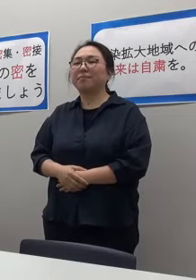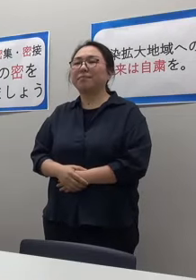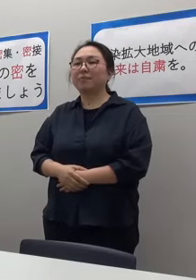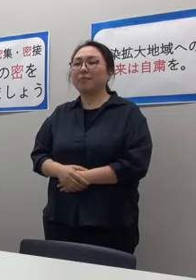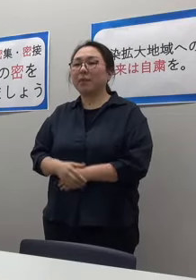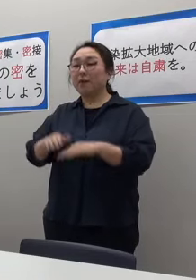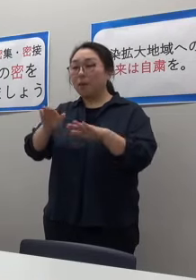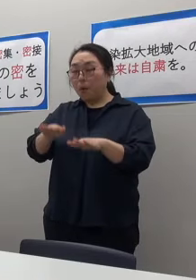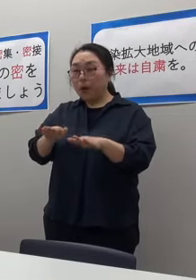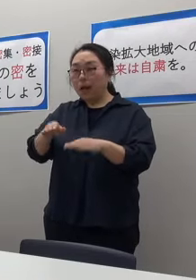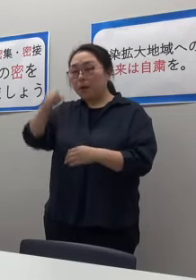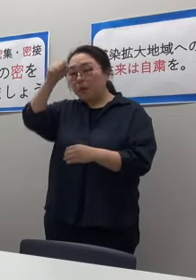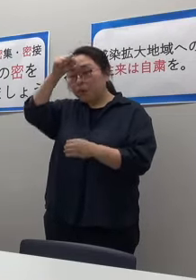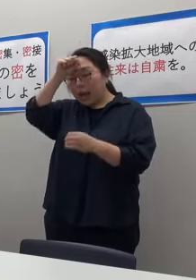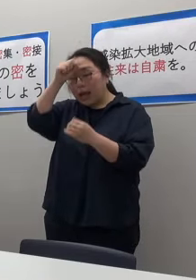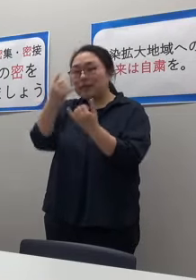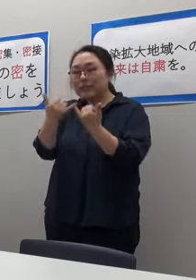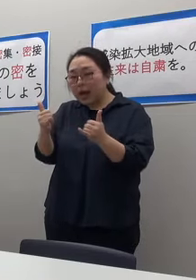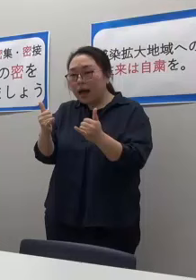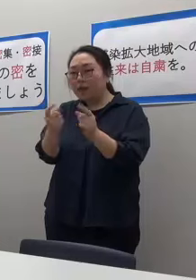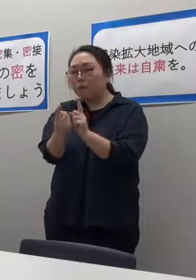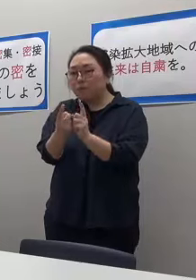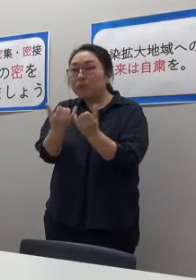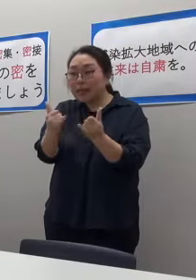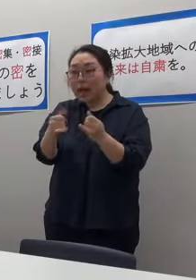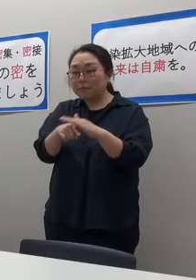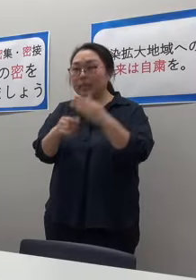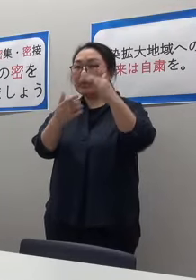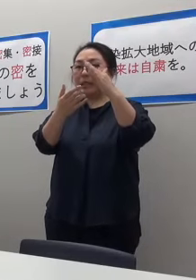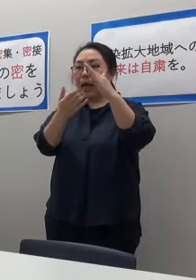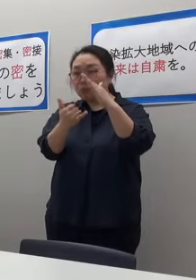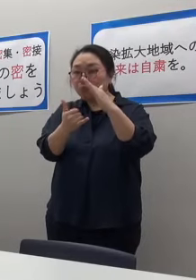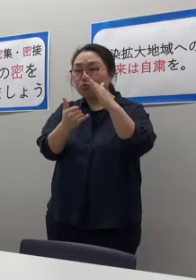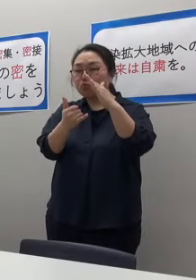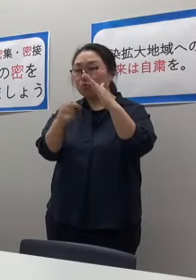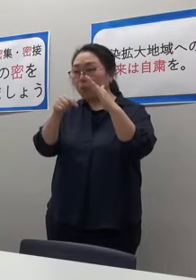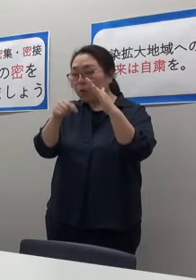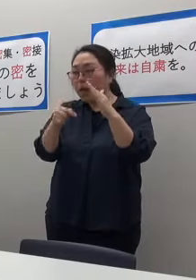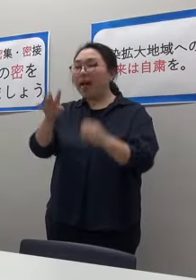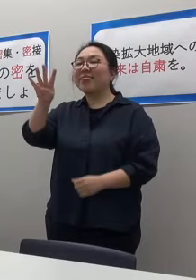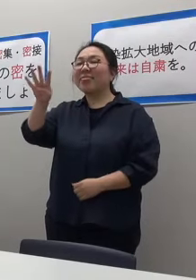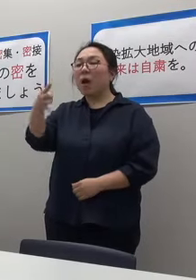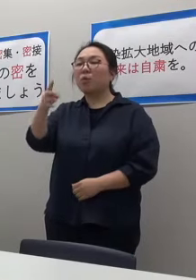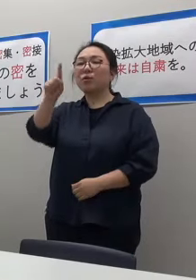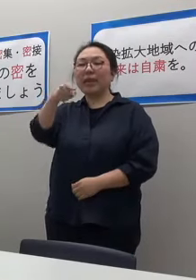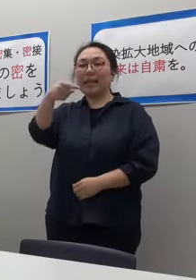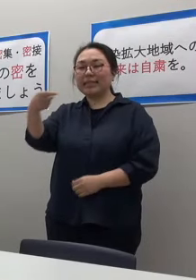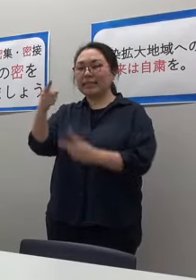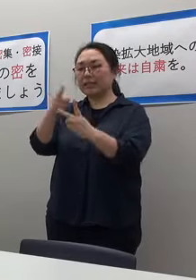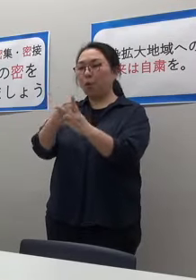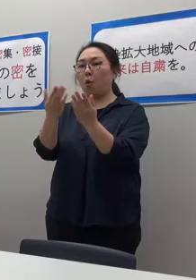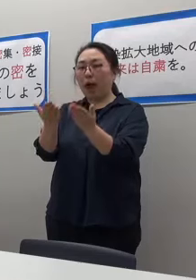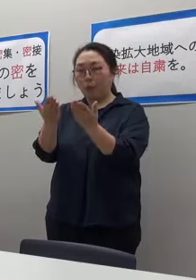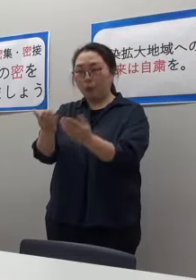厚接触者となったご家族が勿来第一小学校に通われていたため、児童